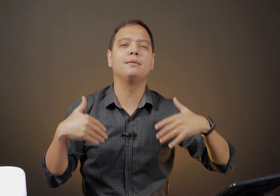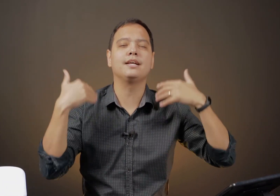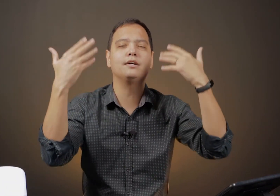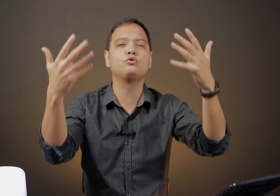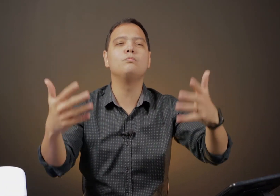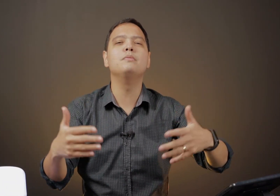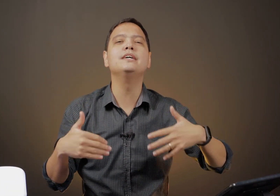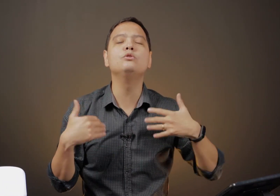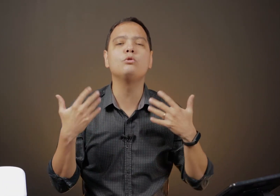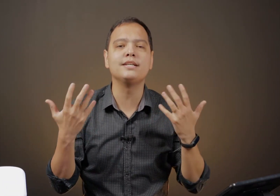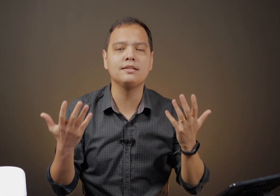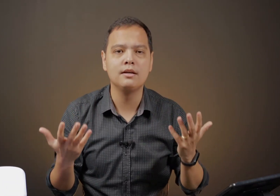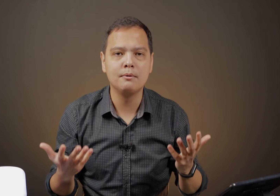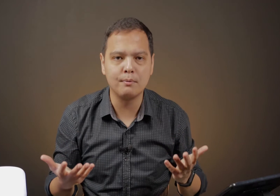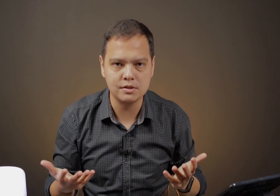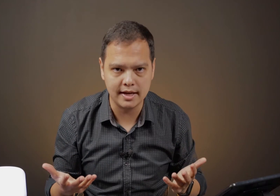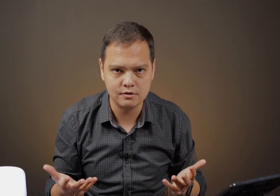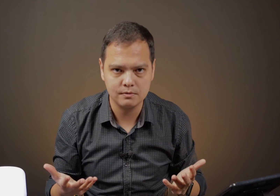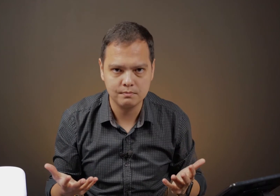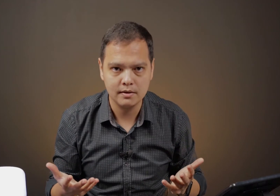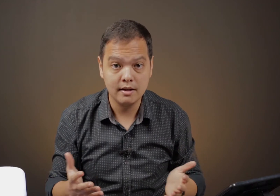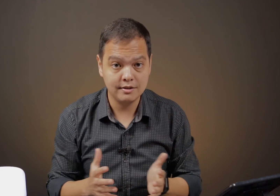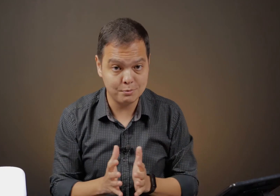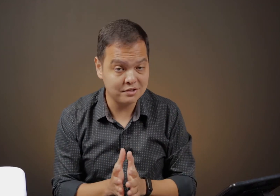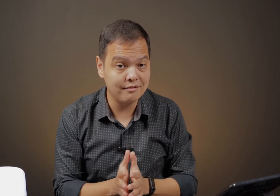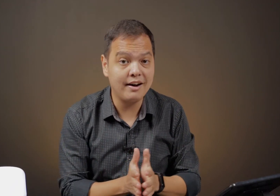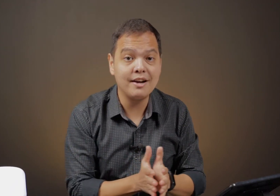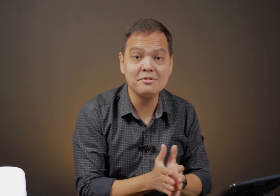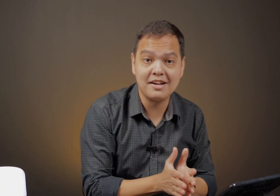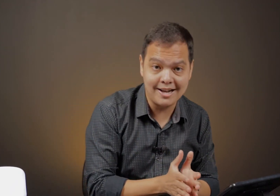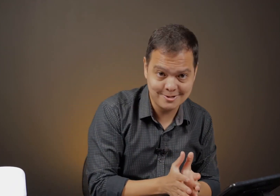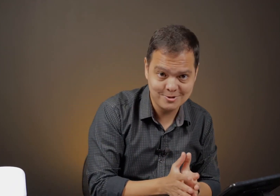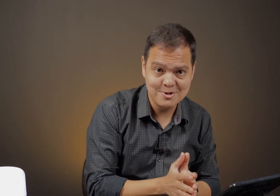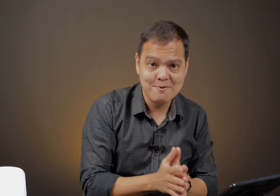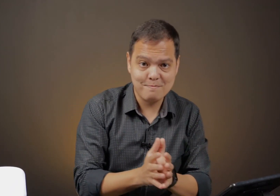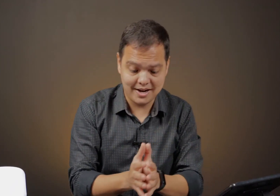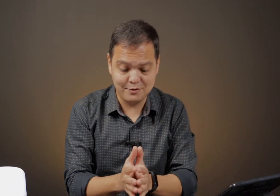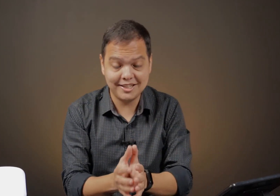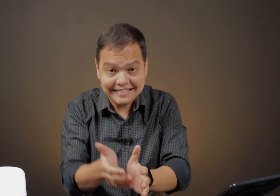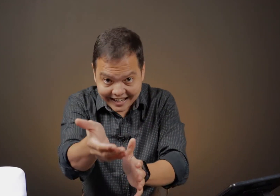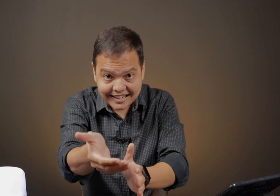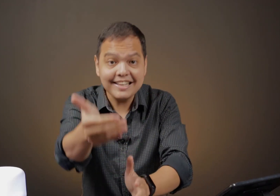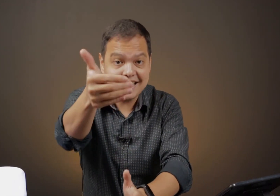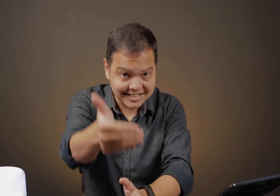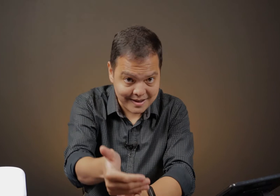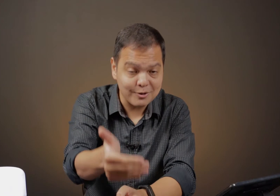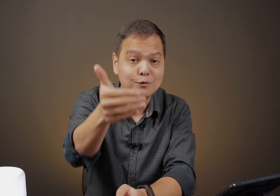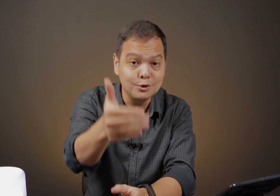está se acostumando com esse processo. Já te mostrei vários casos para que você entenda que esse método funciona.